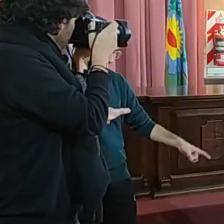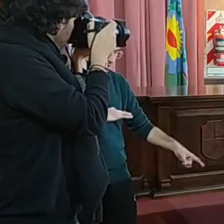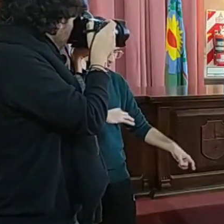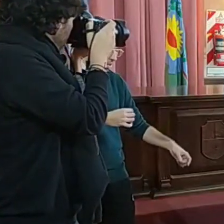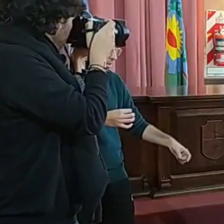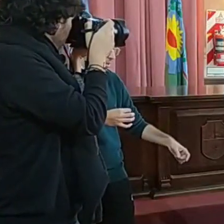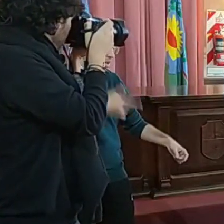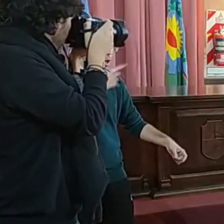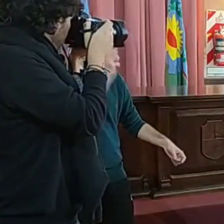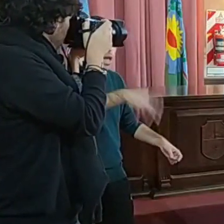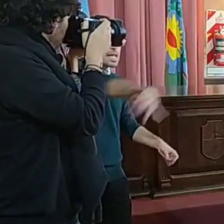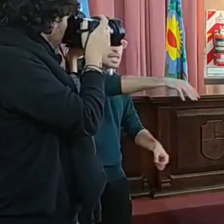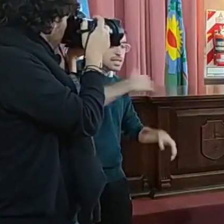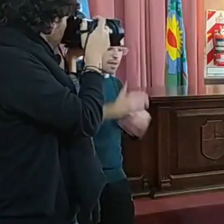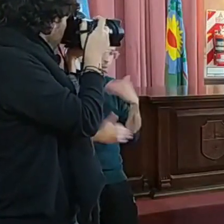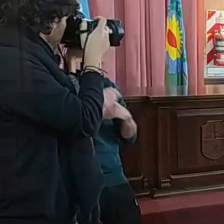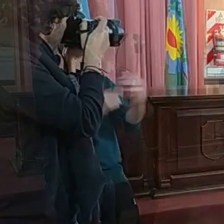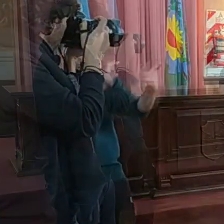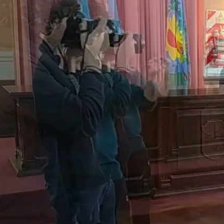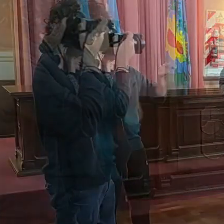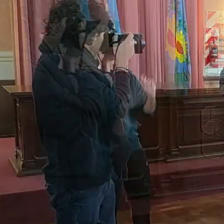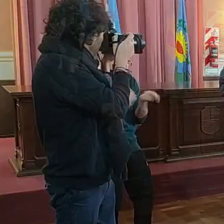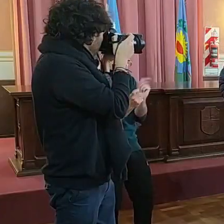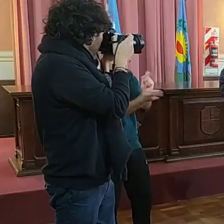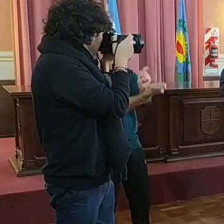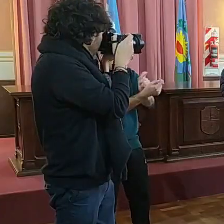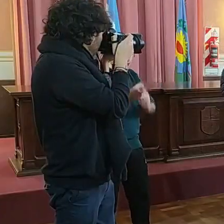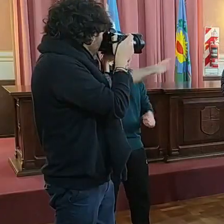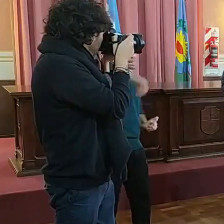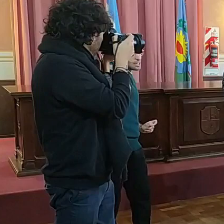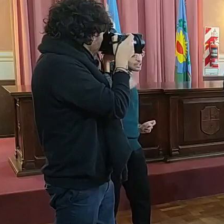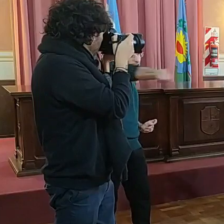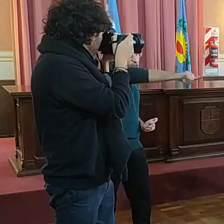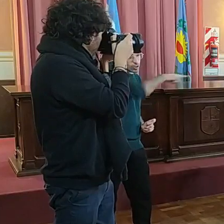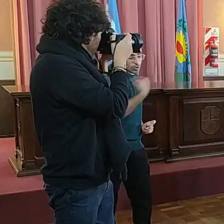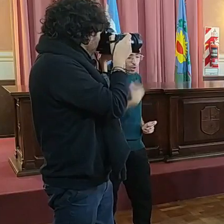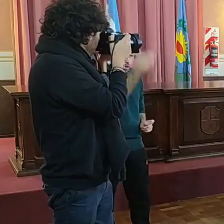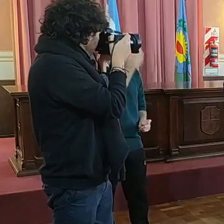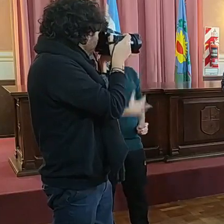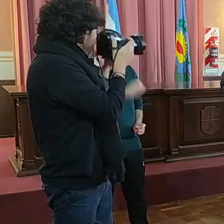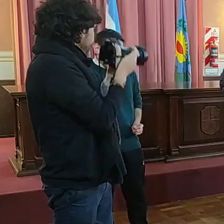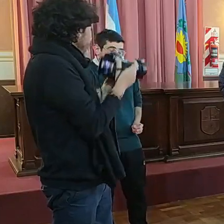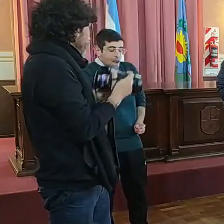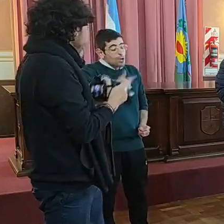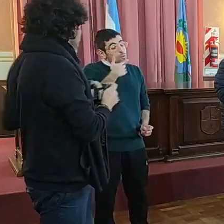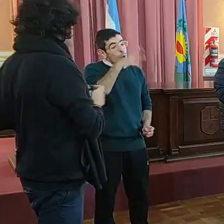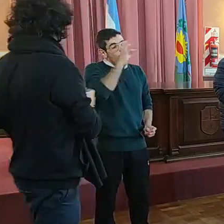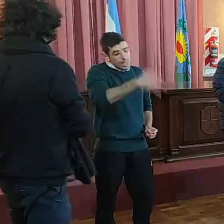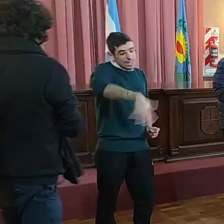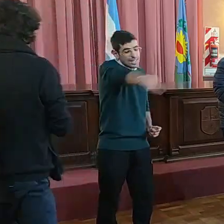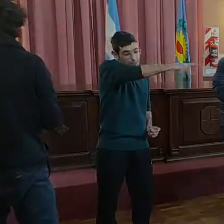sentimiento se arraigue cada vez más en nosotros. Feliz cumpleaños, querido San Pedro. Muchas gracias.